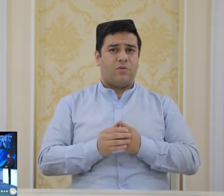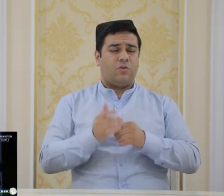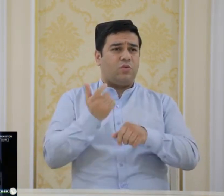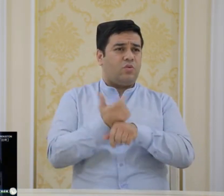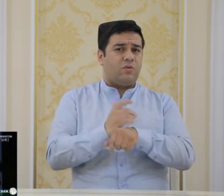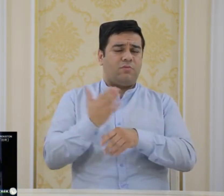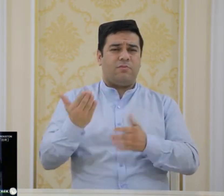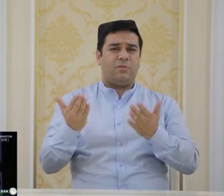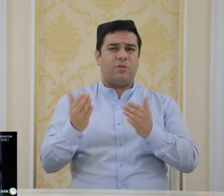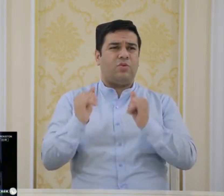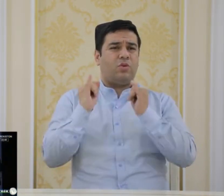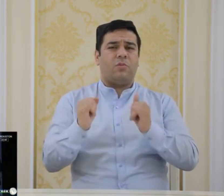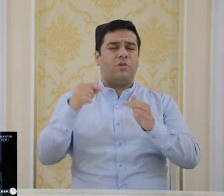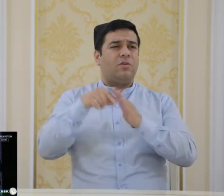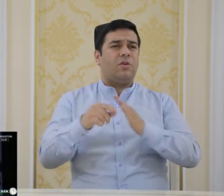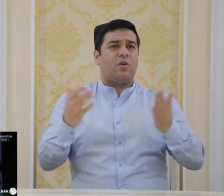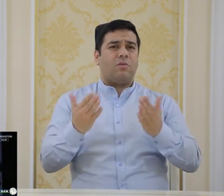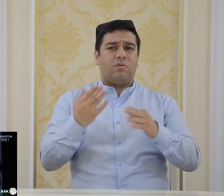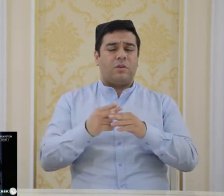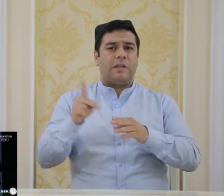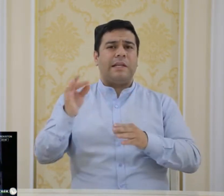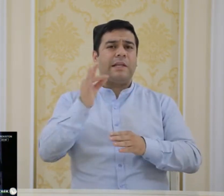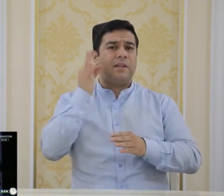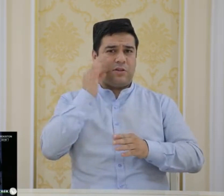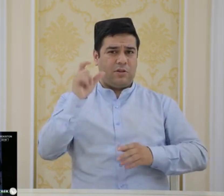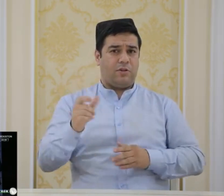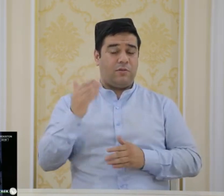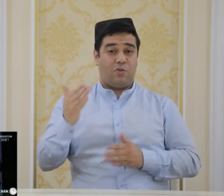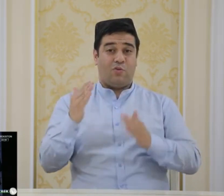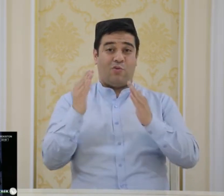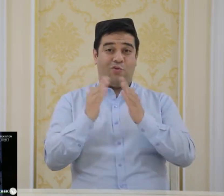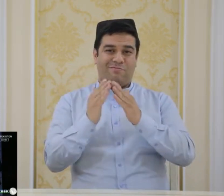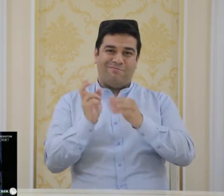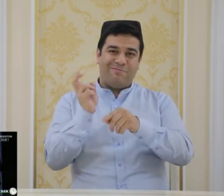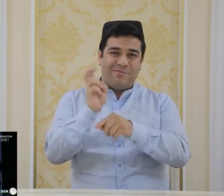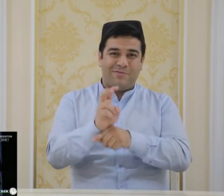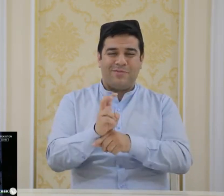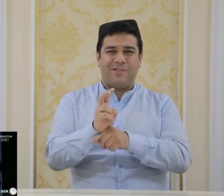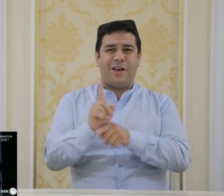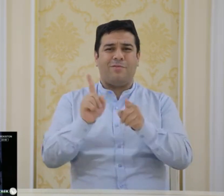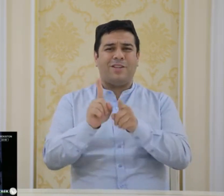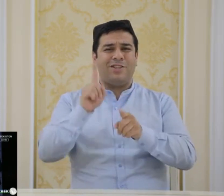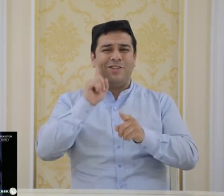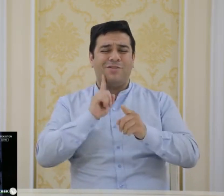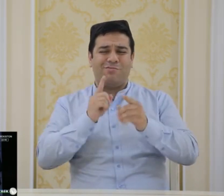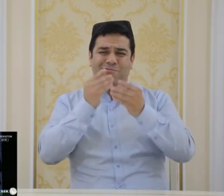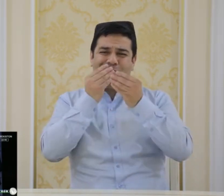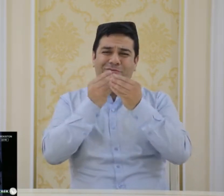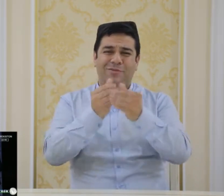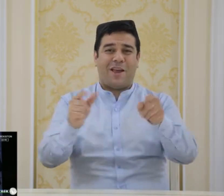shunaqa yomon nimadir xislatli odamlar ekanki, uyingizga kirib, shirin til